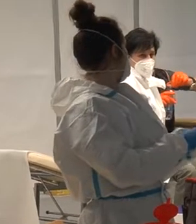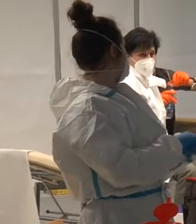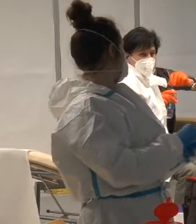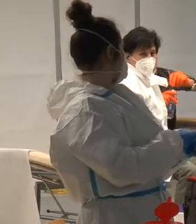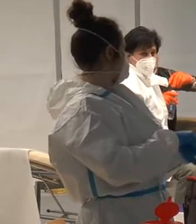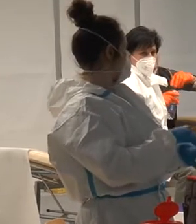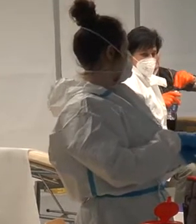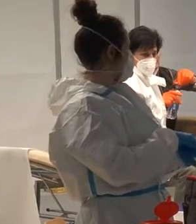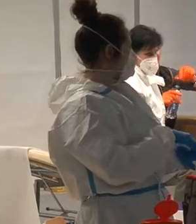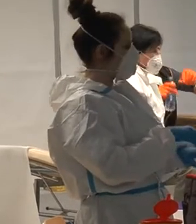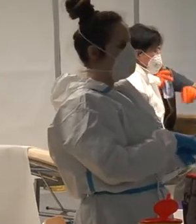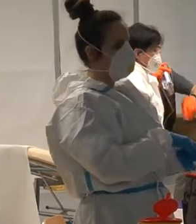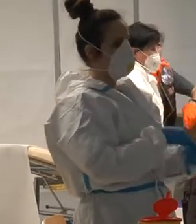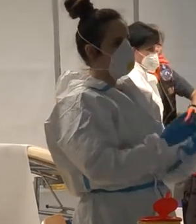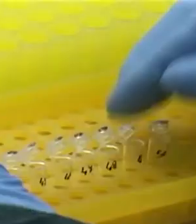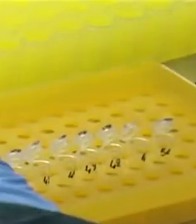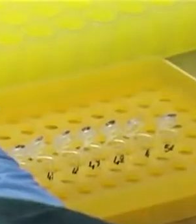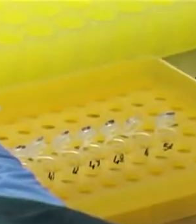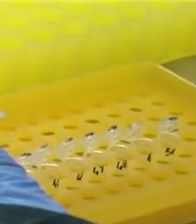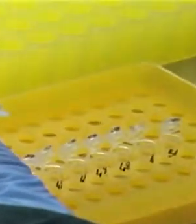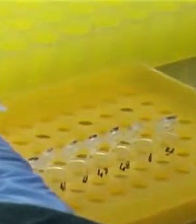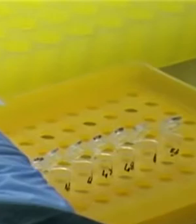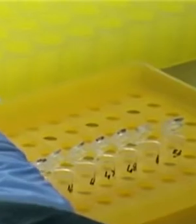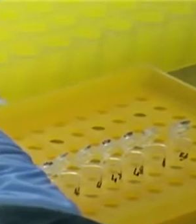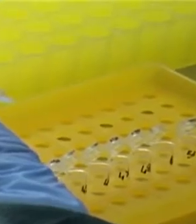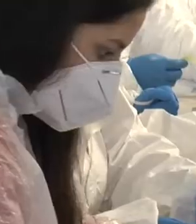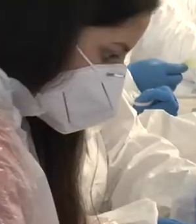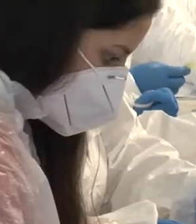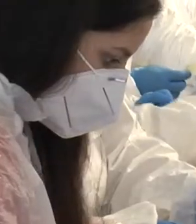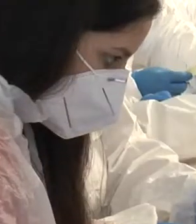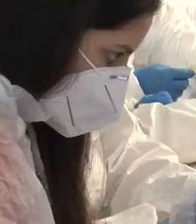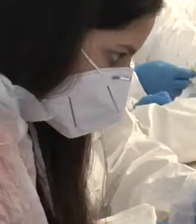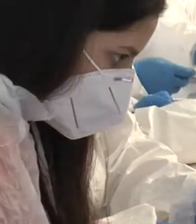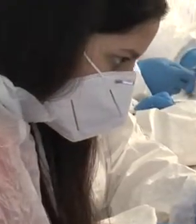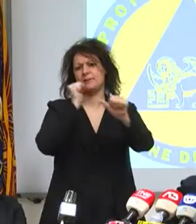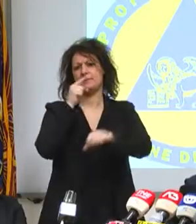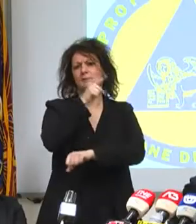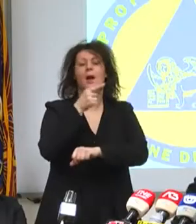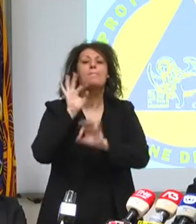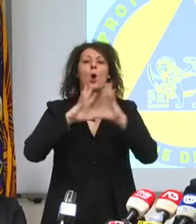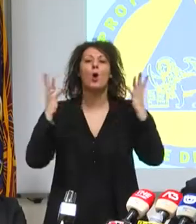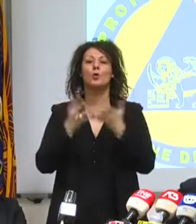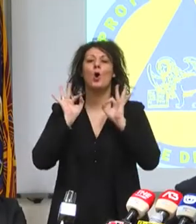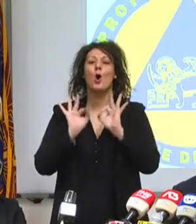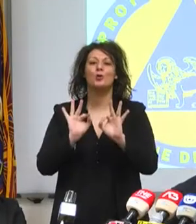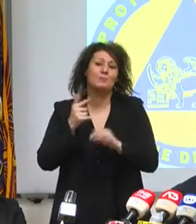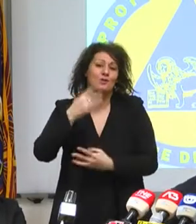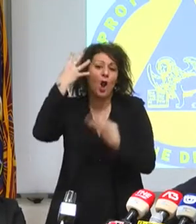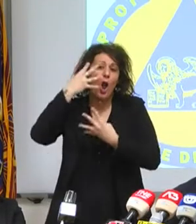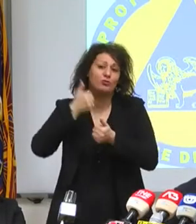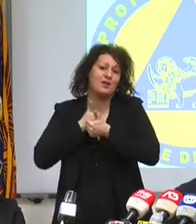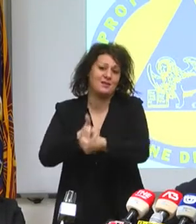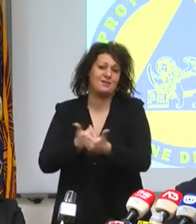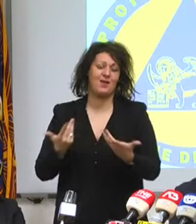le varianti stiamo irrobustendole microbiologie per sequenziare spiega in autonomia sulle varianti bisogna fare molta attenzione